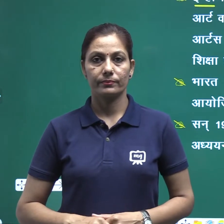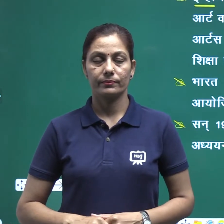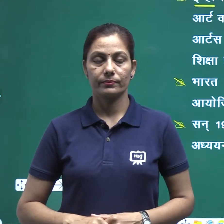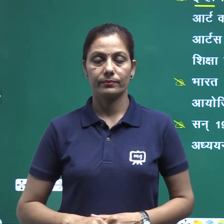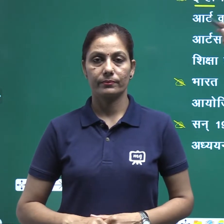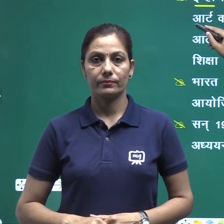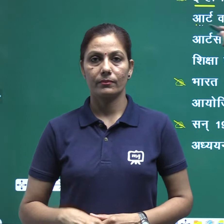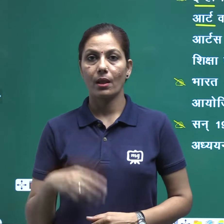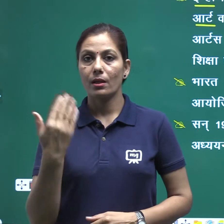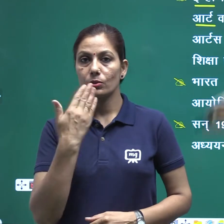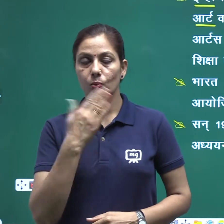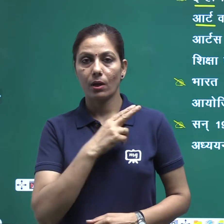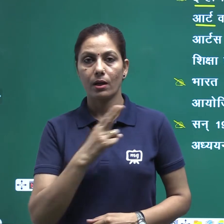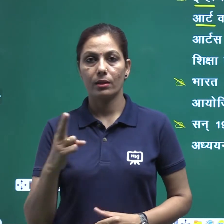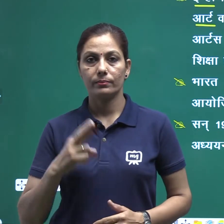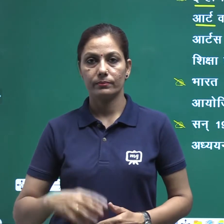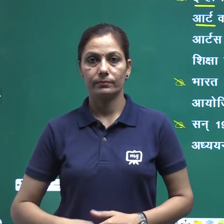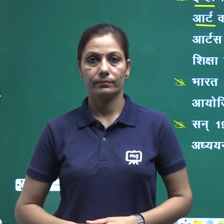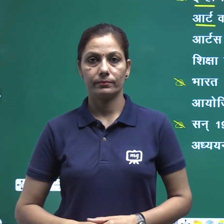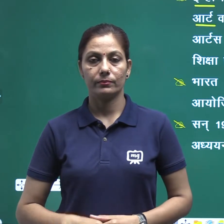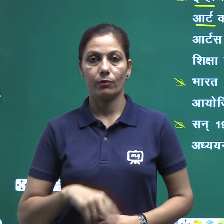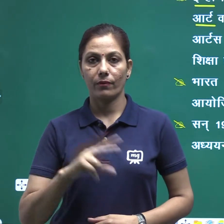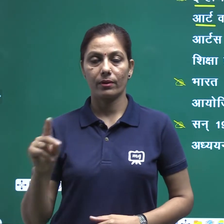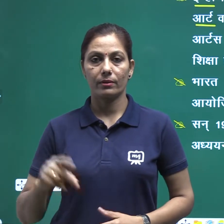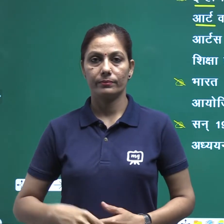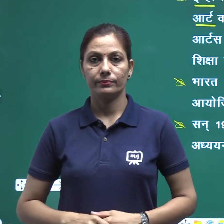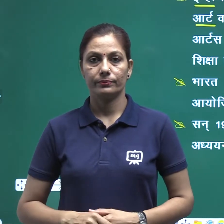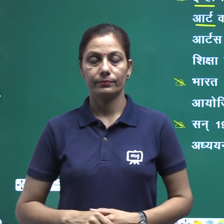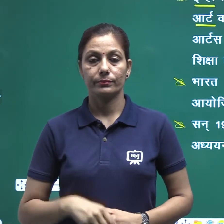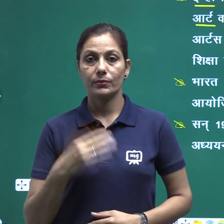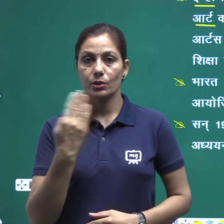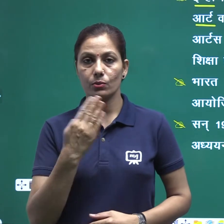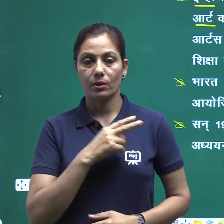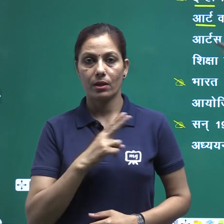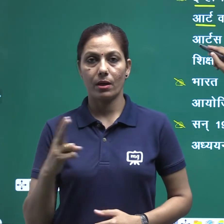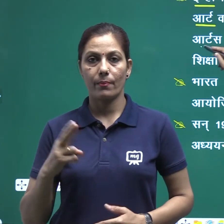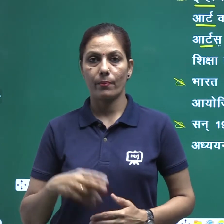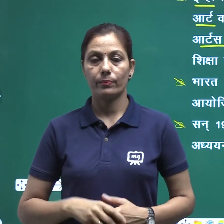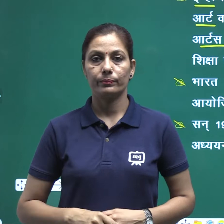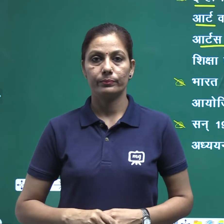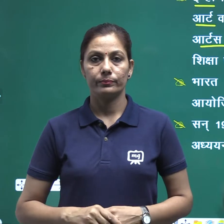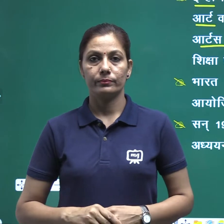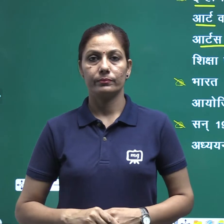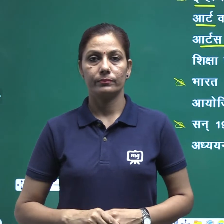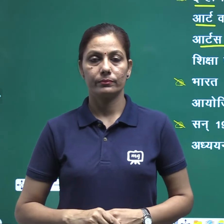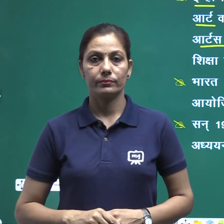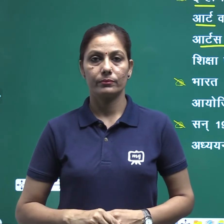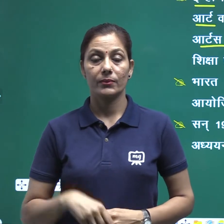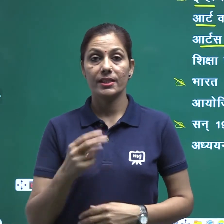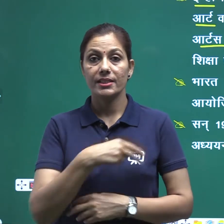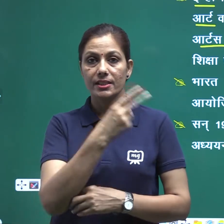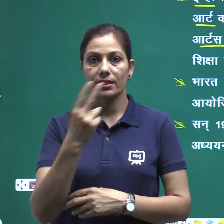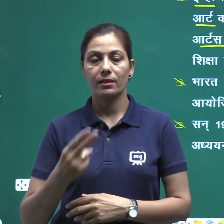नागपुर स्कूल ऑफ आर्ट्स व सर जे स्कूल ऑफ आर्ट मुंबई से चित्रकला